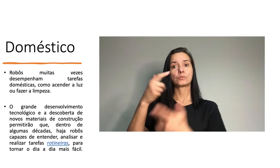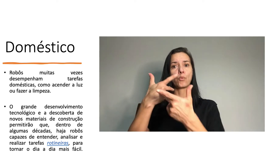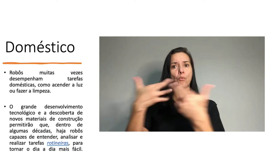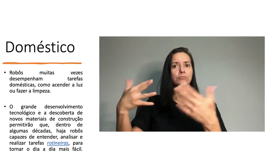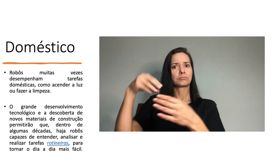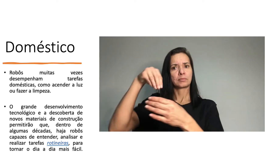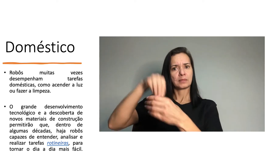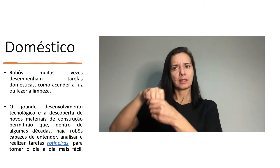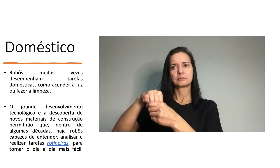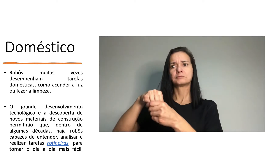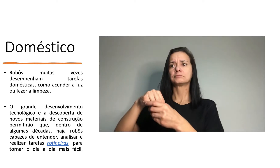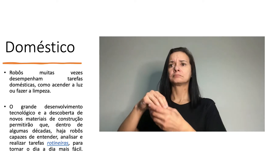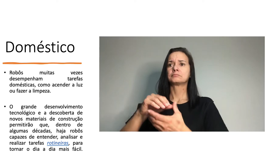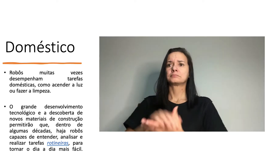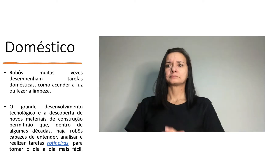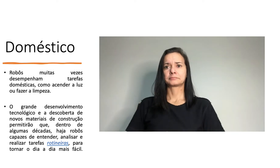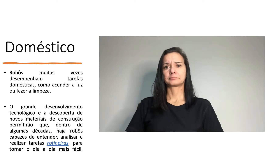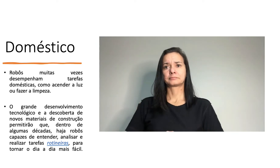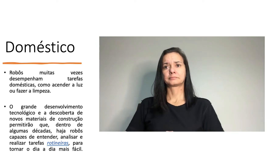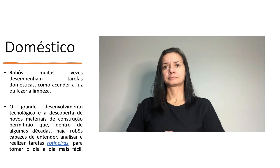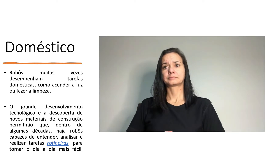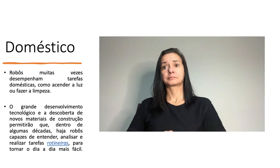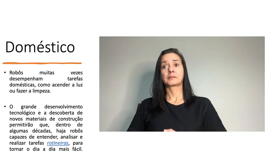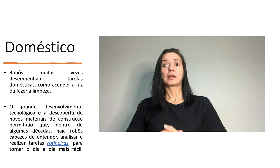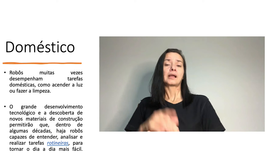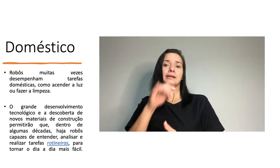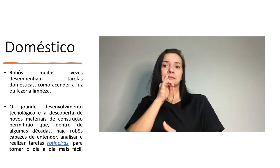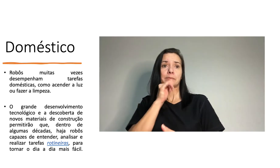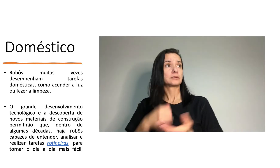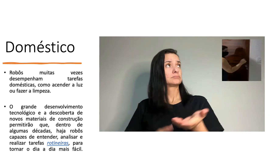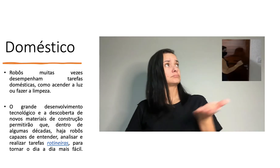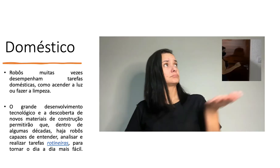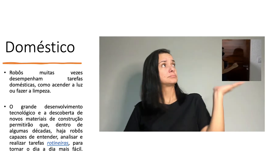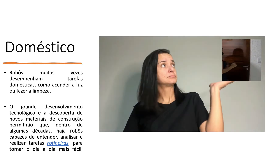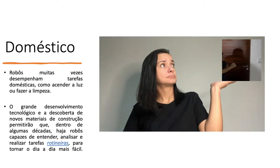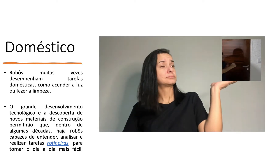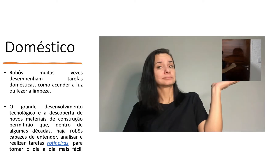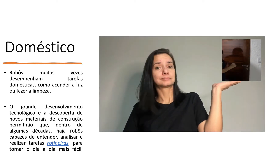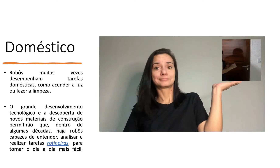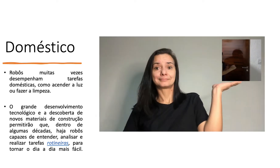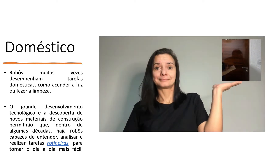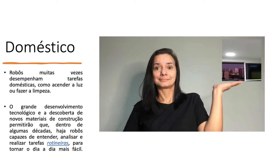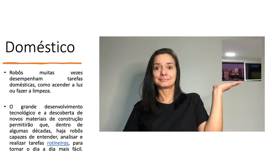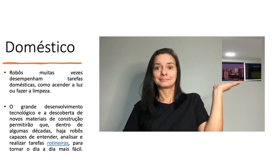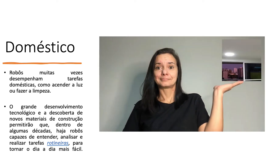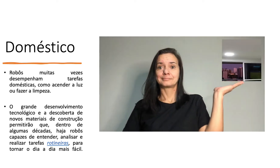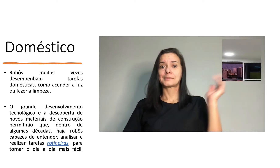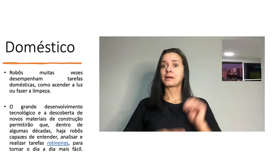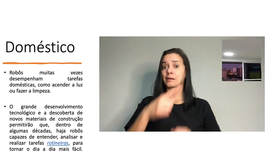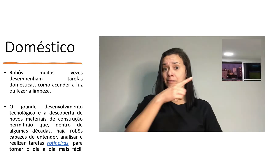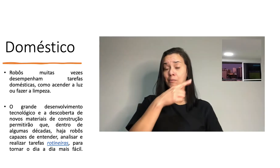muitas vezes os robôs desempenham tarefas domésticas, por exemplo,